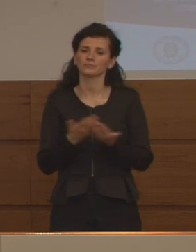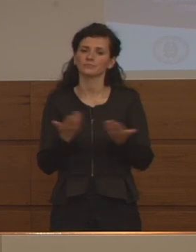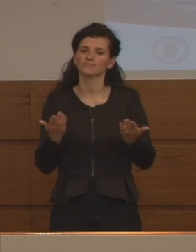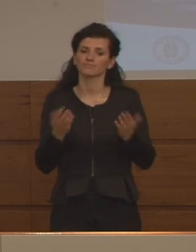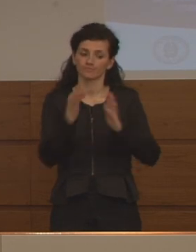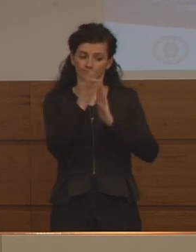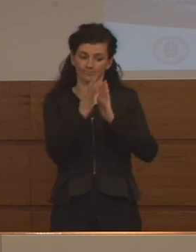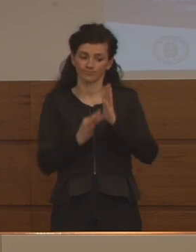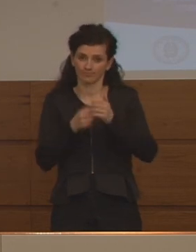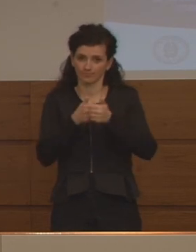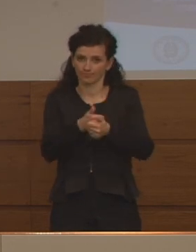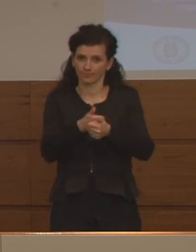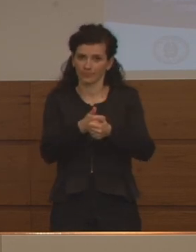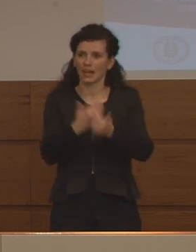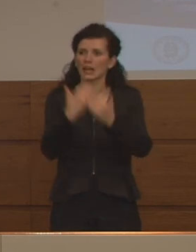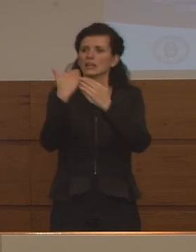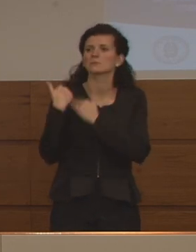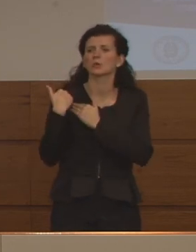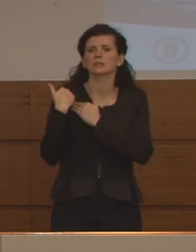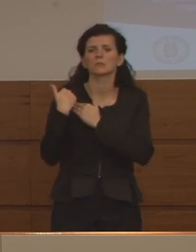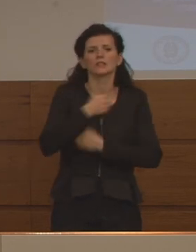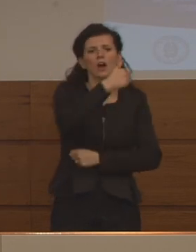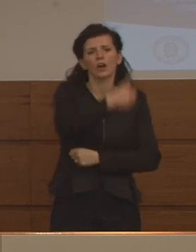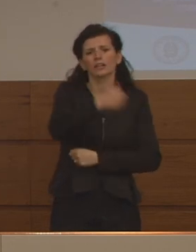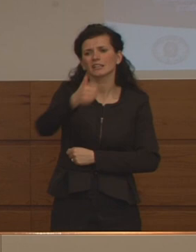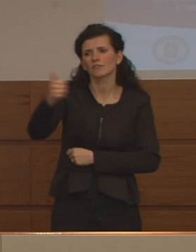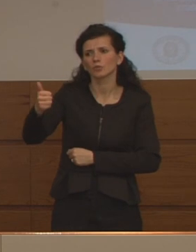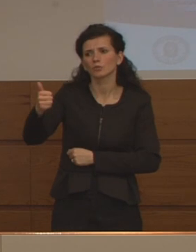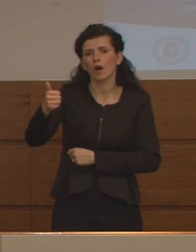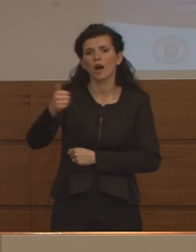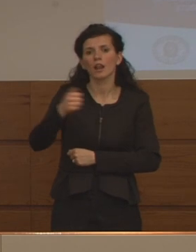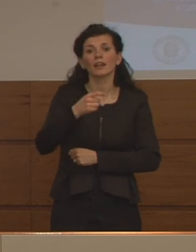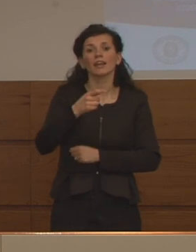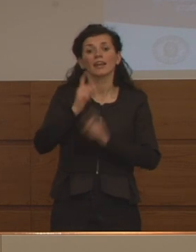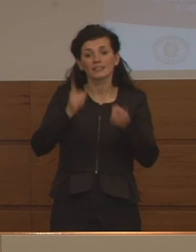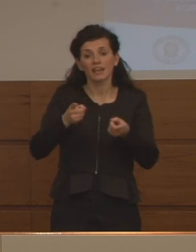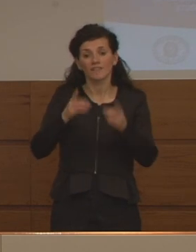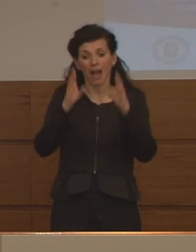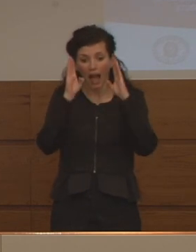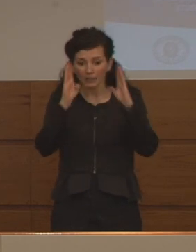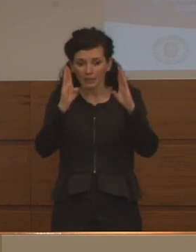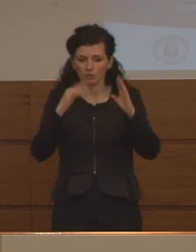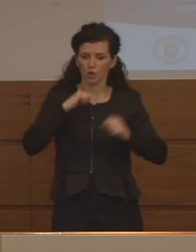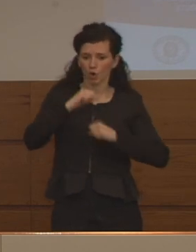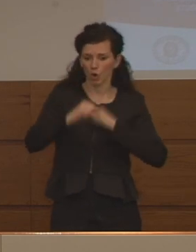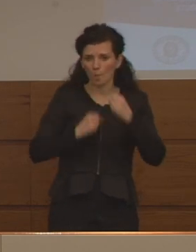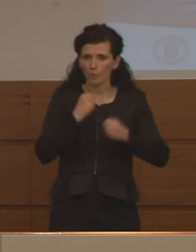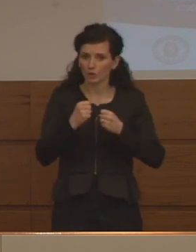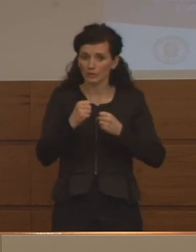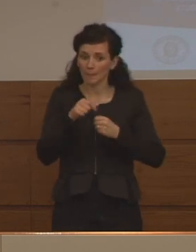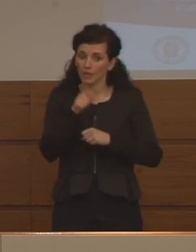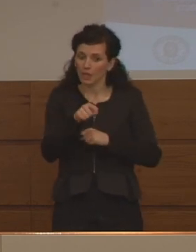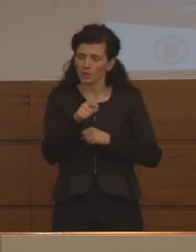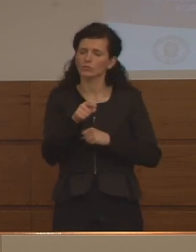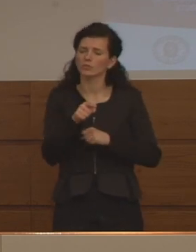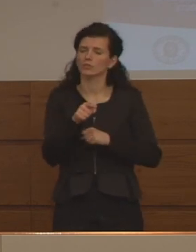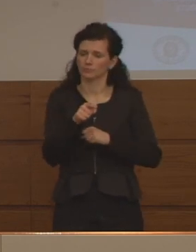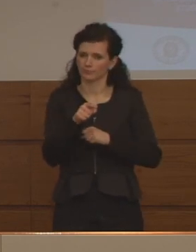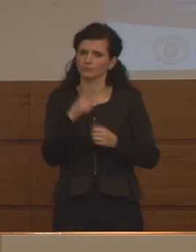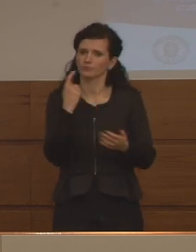responsabilità individuale di attenzione anche ognuno di noi avrà saranno cruciali per mantenere